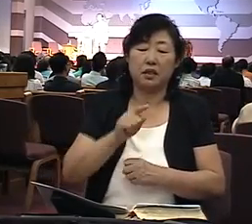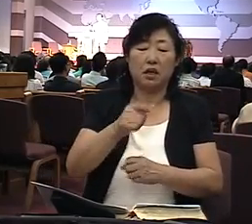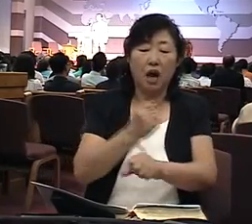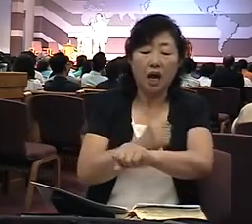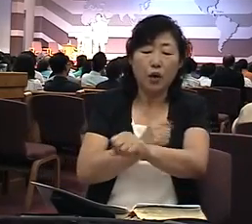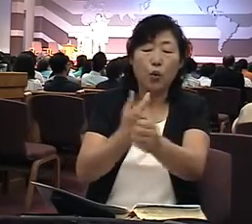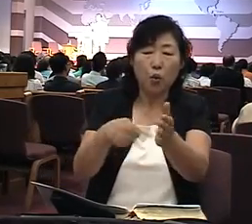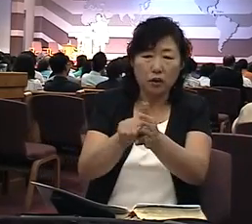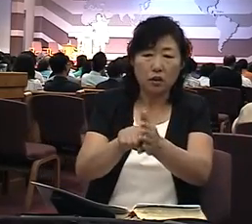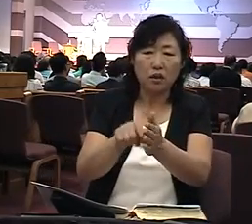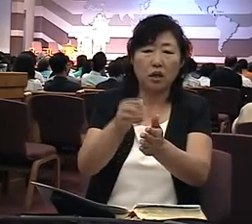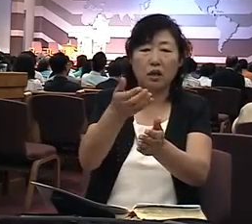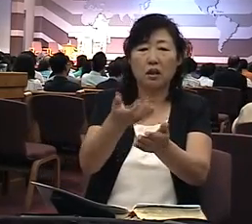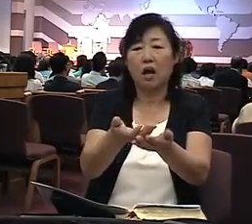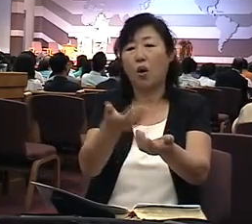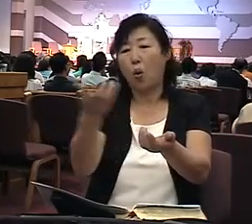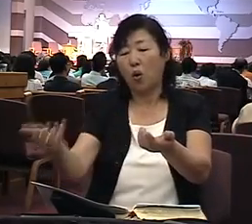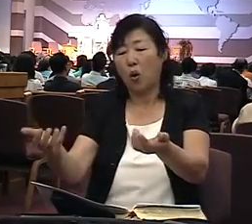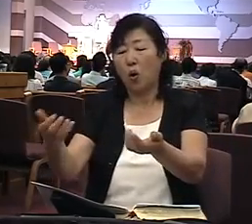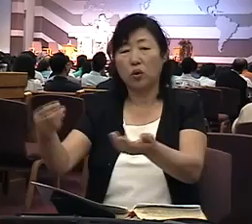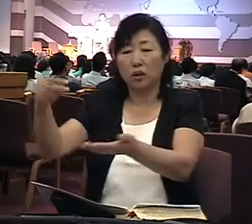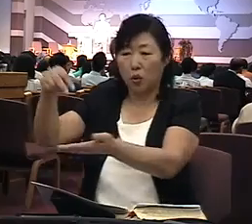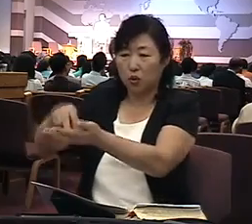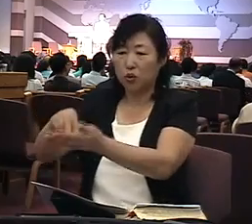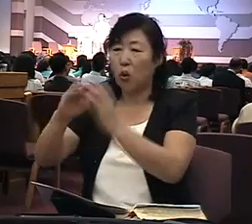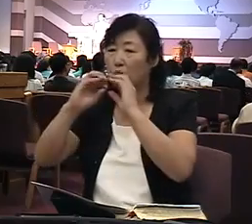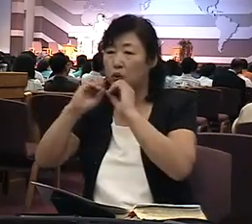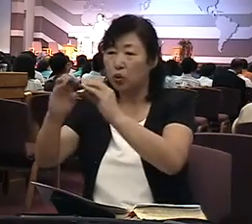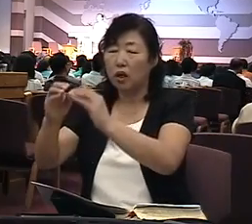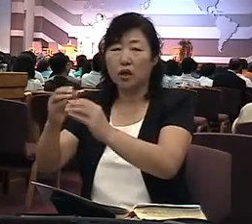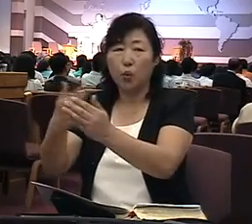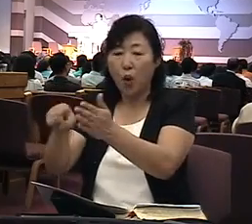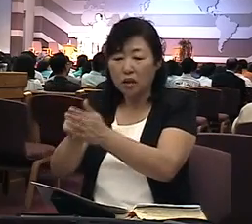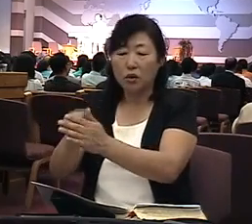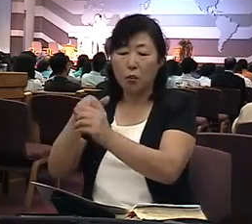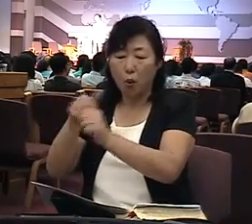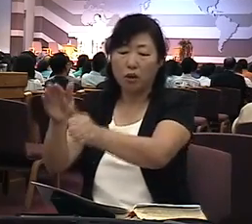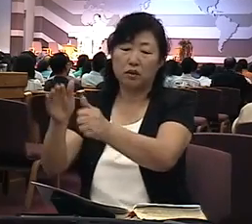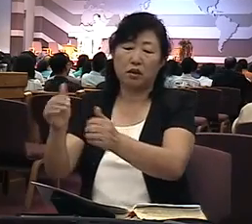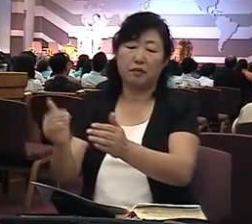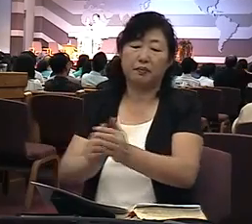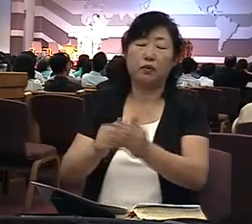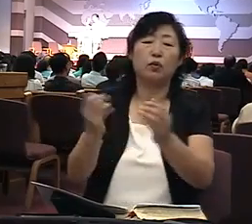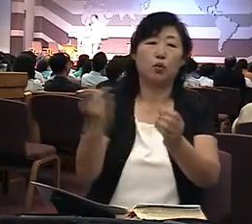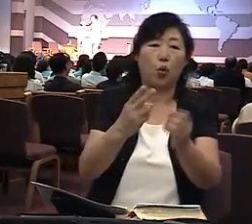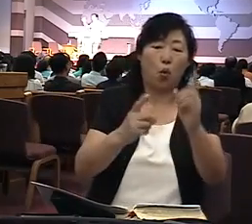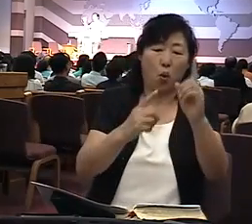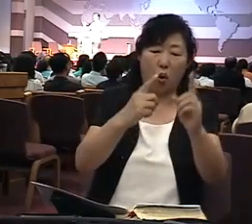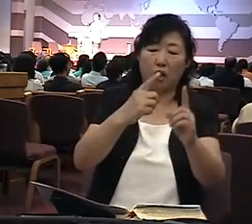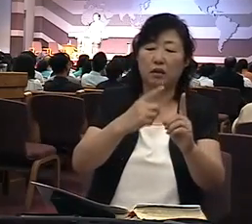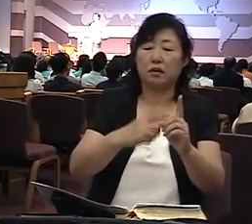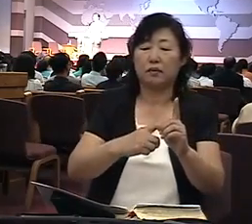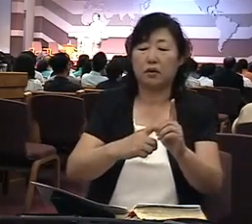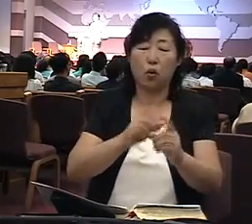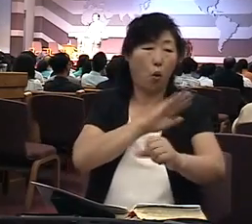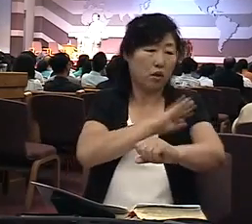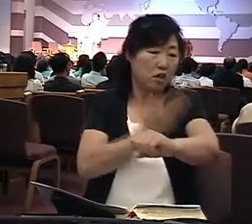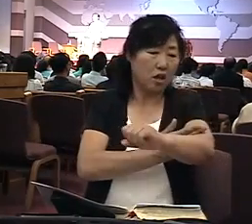그들을 따로 세워서 전도하도록 보내셨다고 하고 또 한 가지 그들에게 권세를 주시어서